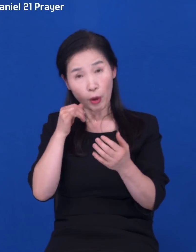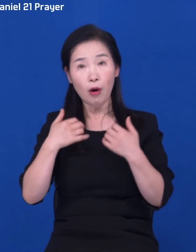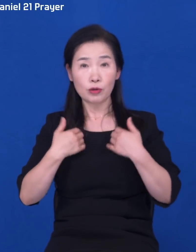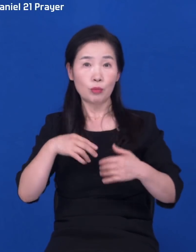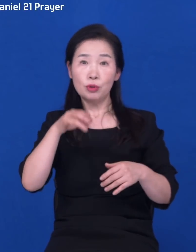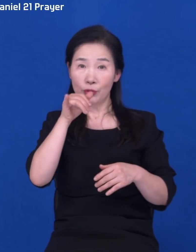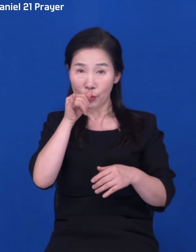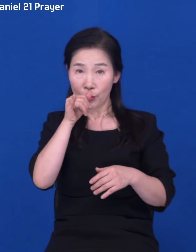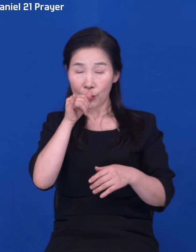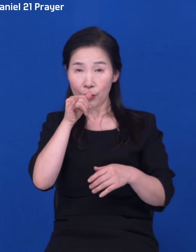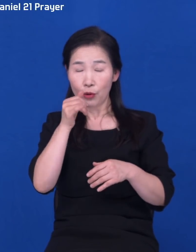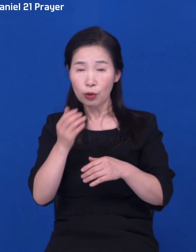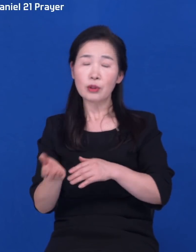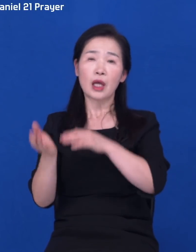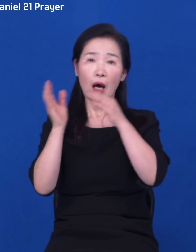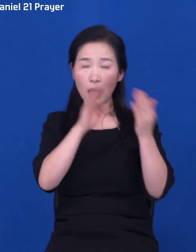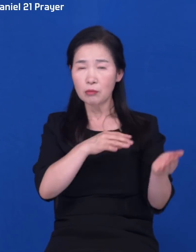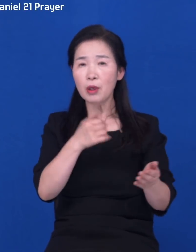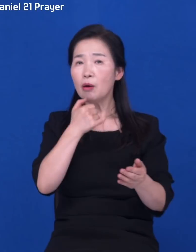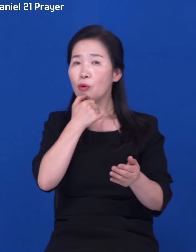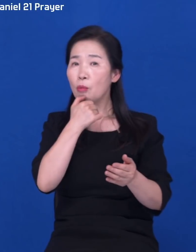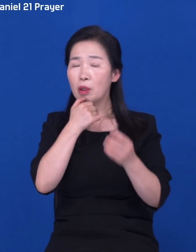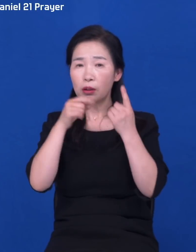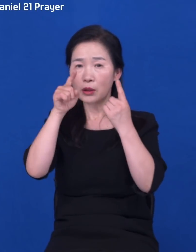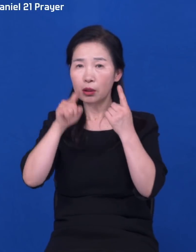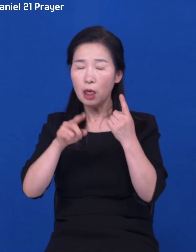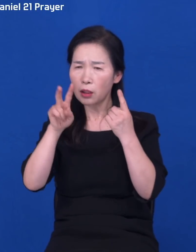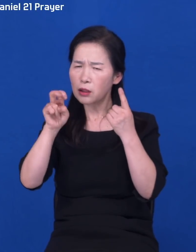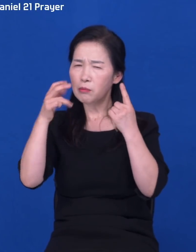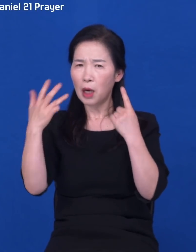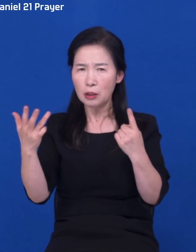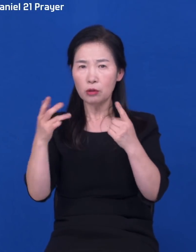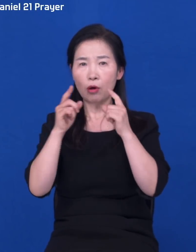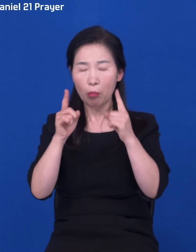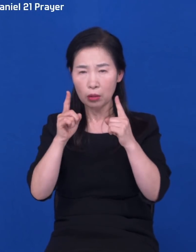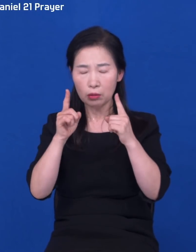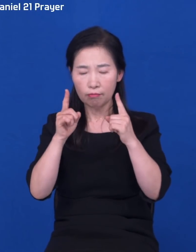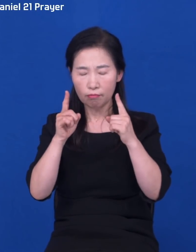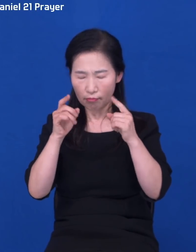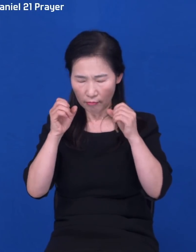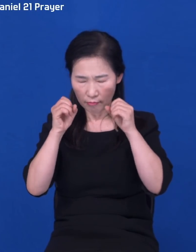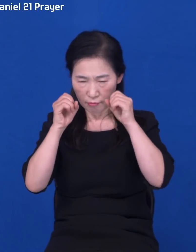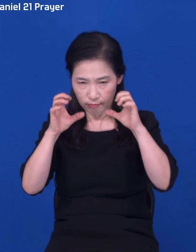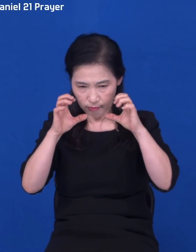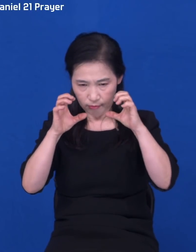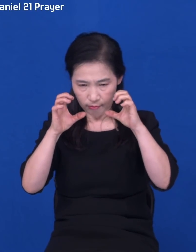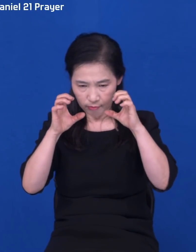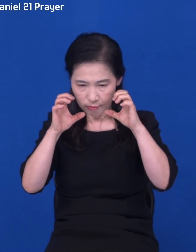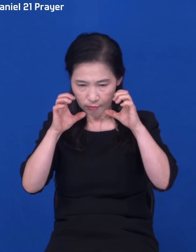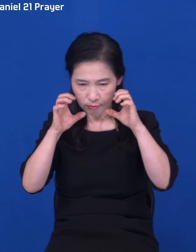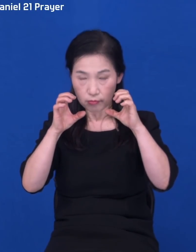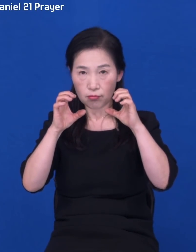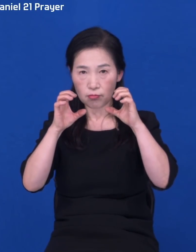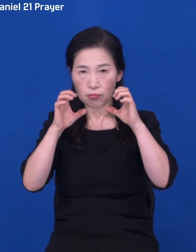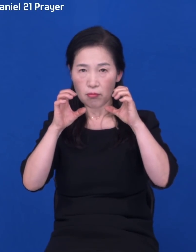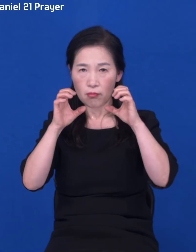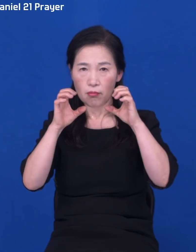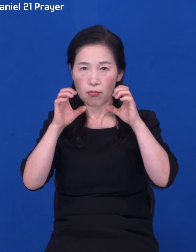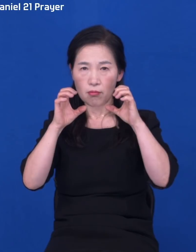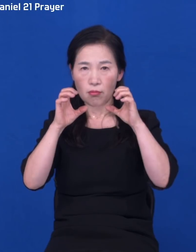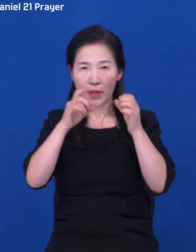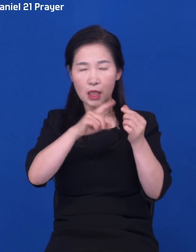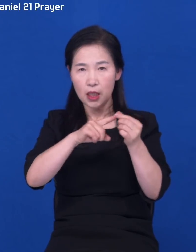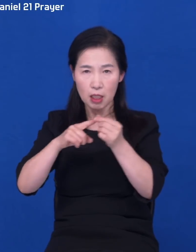지난 다음에 로마서 1장 28절 말씀에서 갑자기 제 눈이 딱 고정이 됐어요. 거기 써져 있는